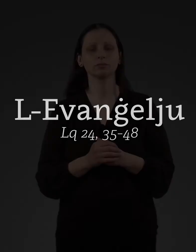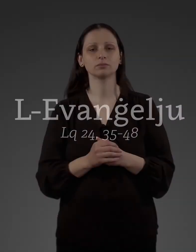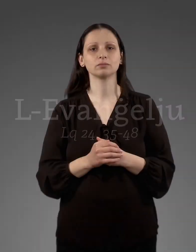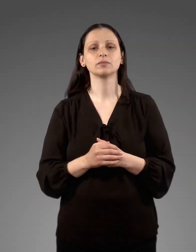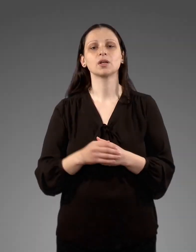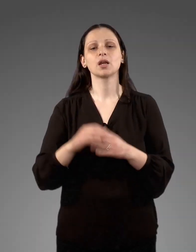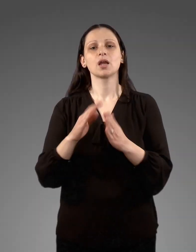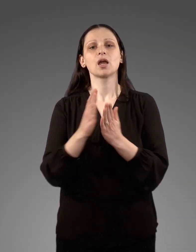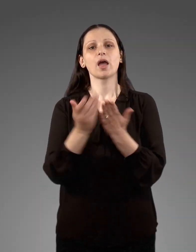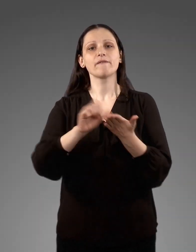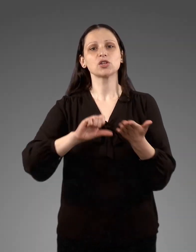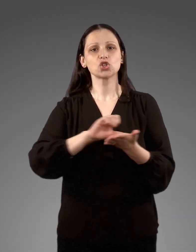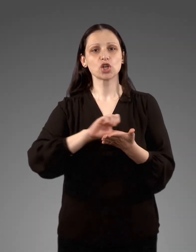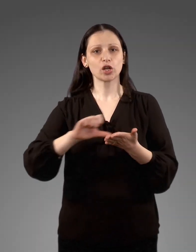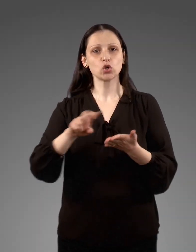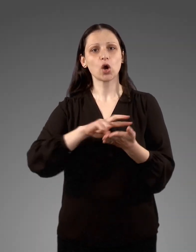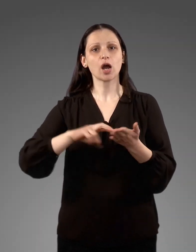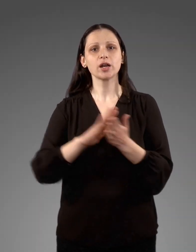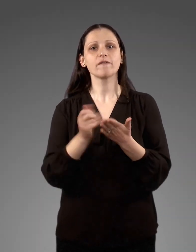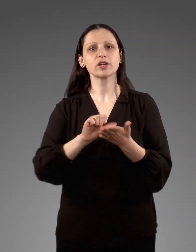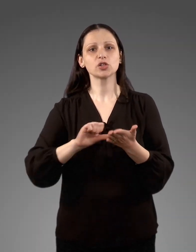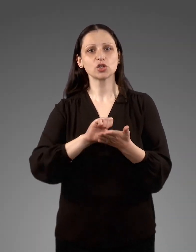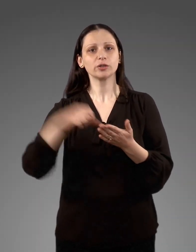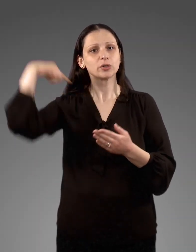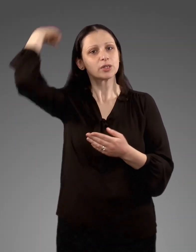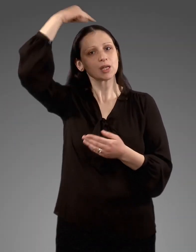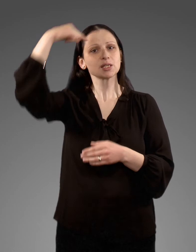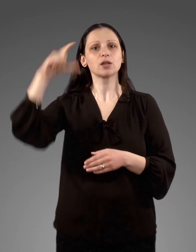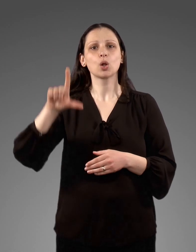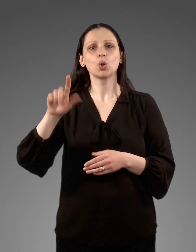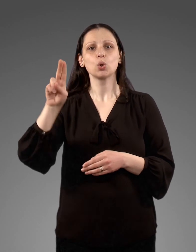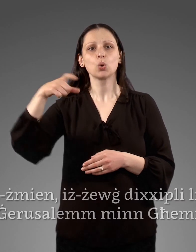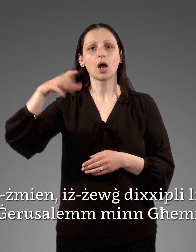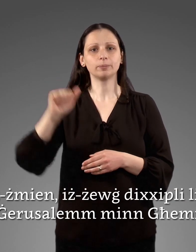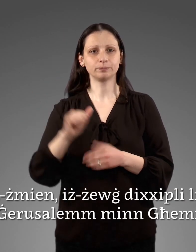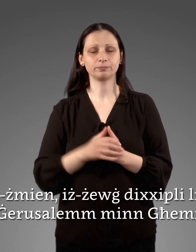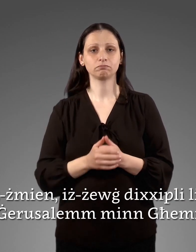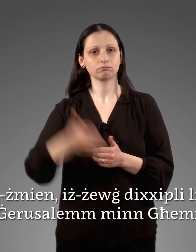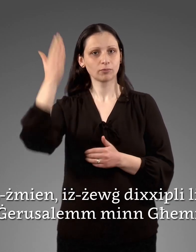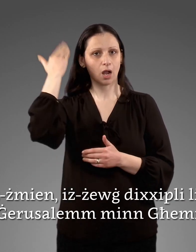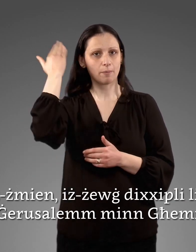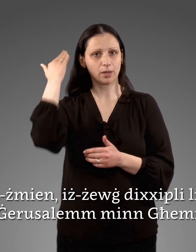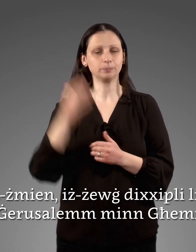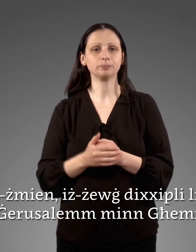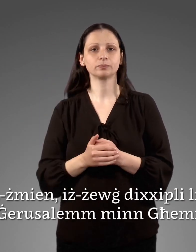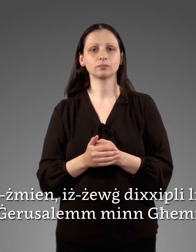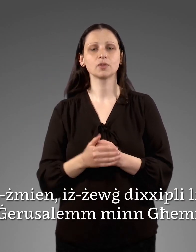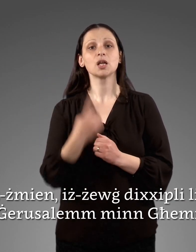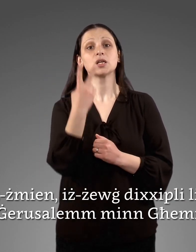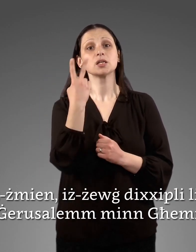Evanġelju. Qari mill-Evanġelju skont San Luqa. F'dak iż-żmien. Iż-żewġ dixxipli li